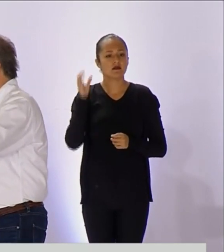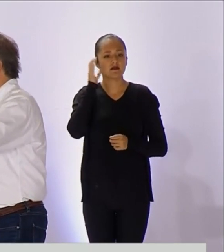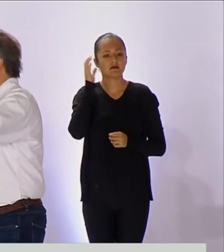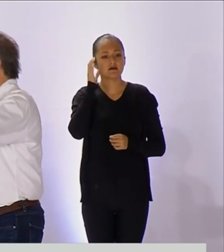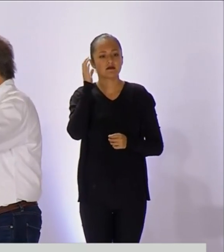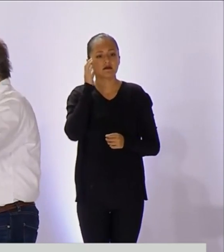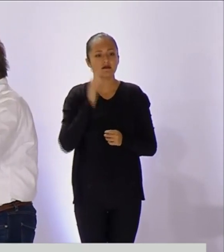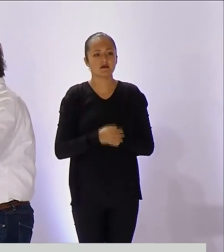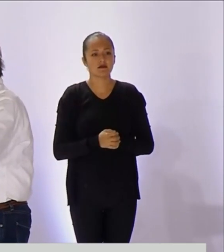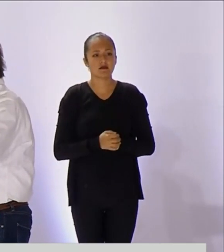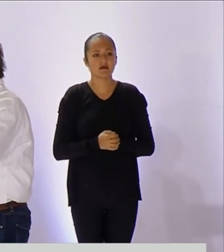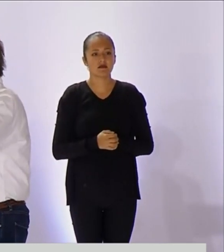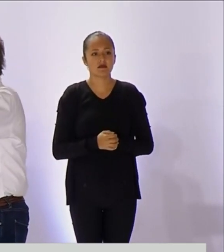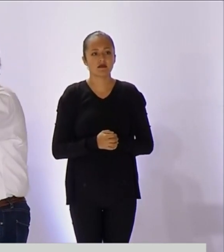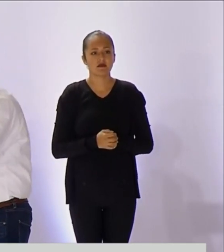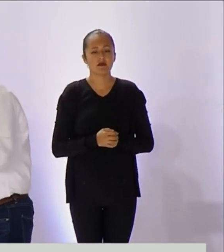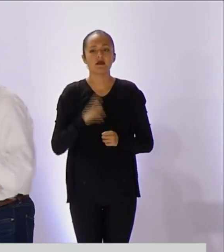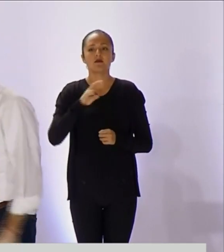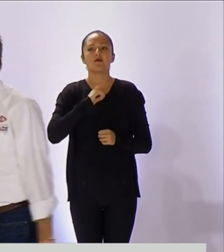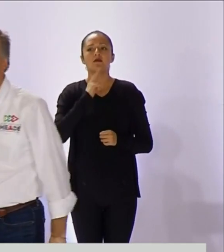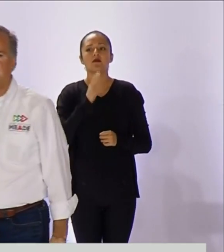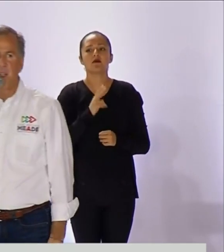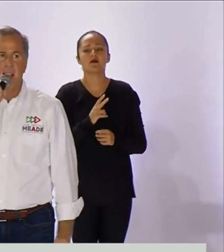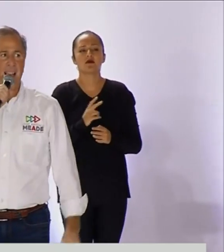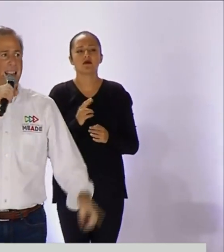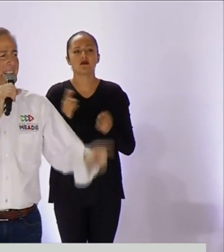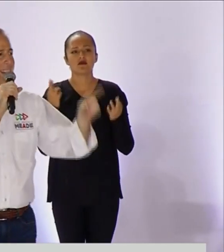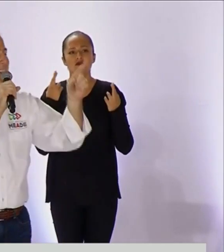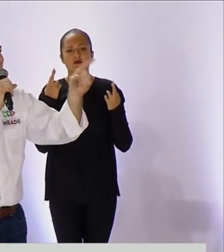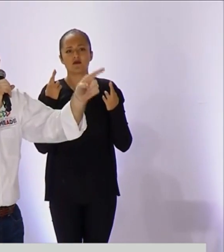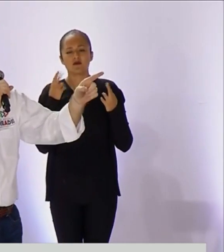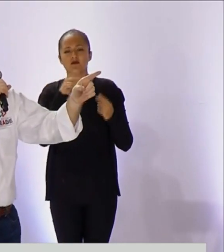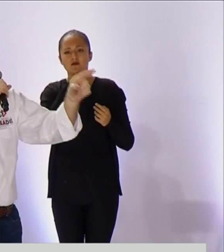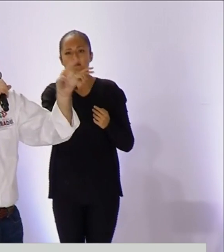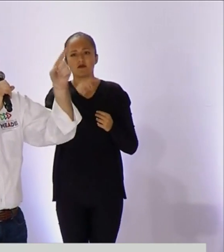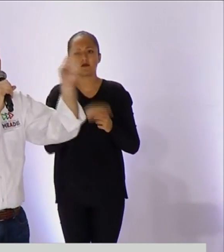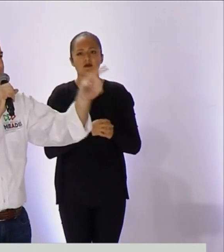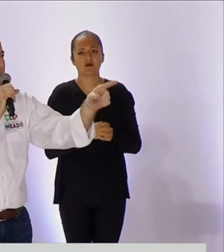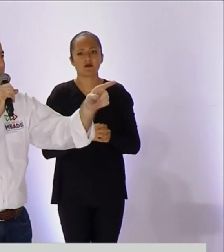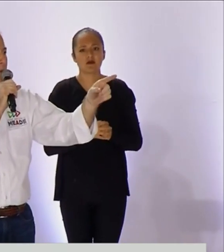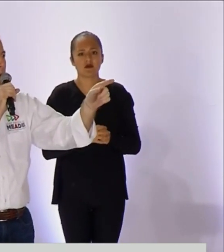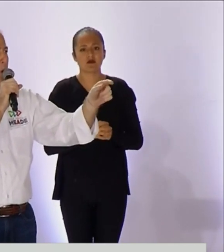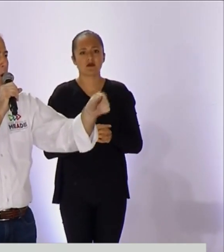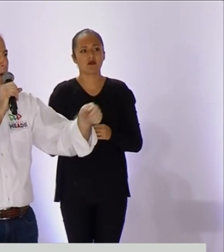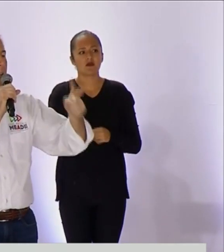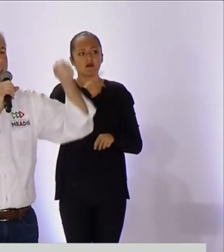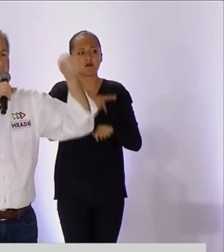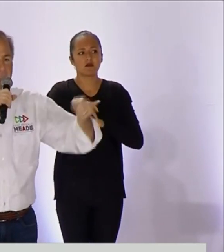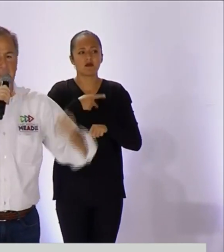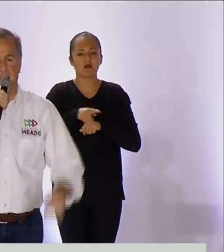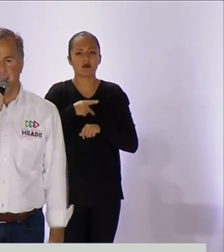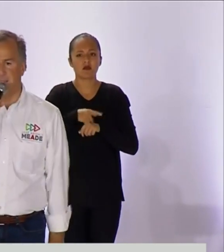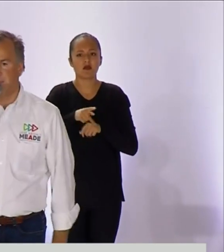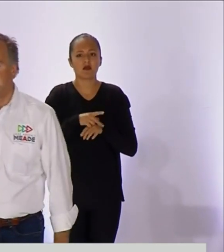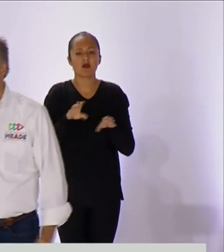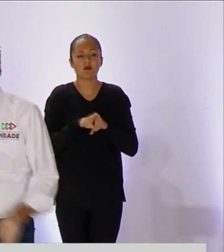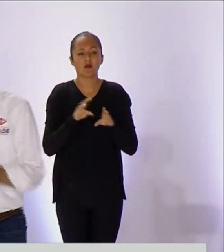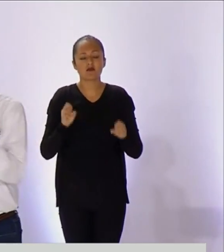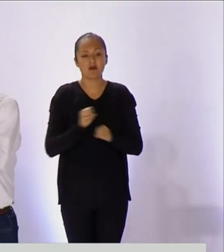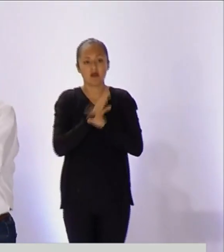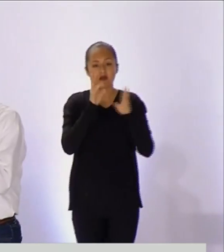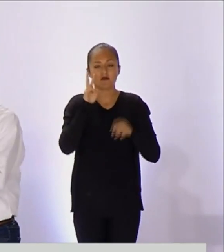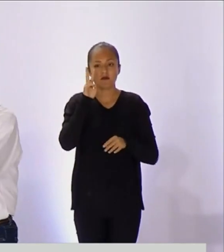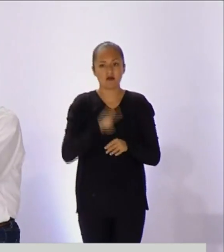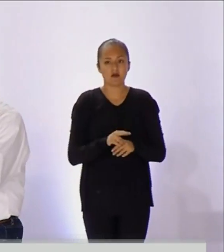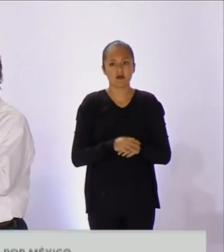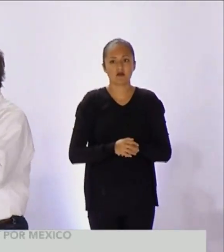escuchamos voces de alarma. Las señales de riesgo están claras.